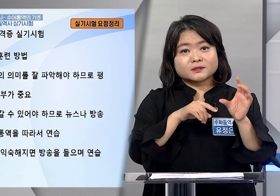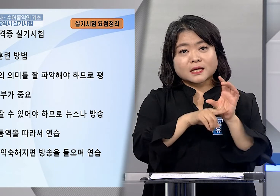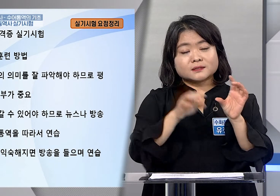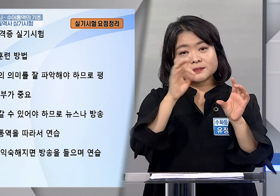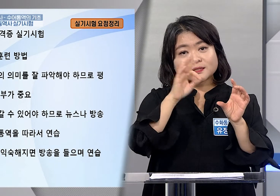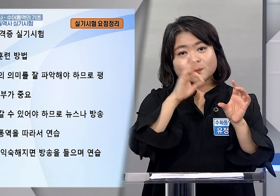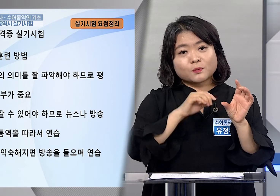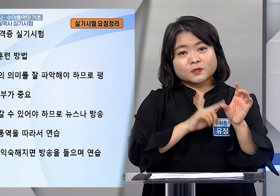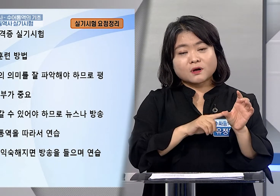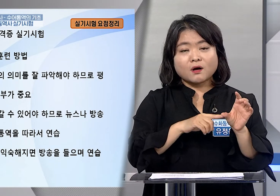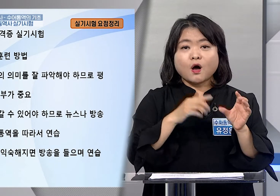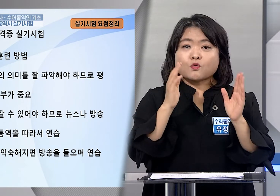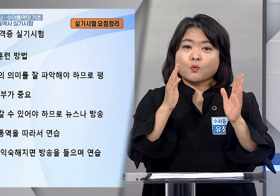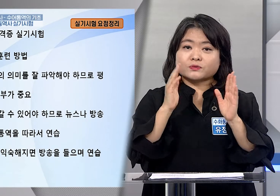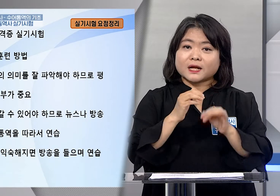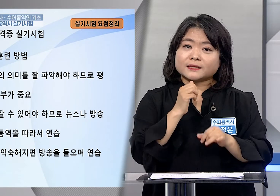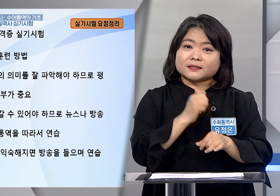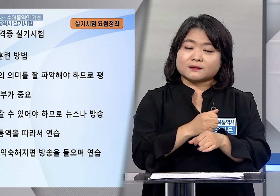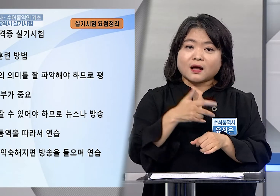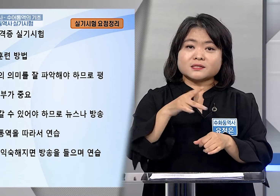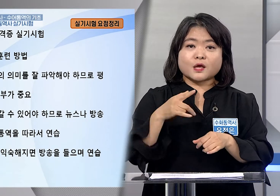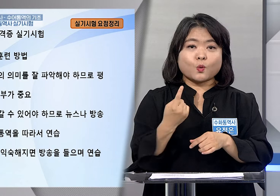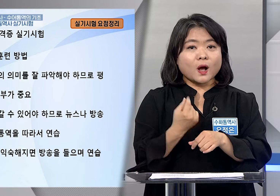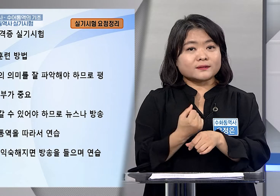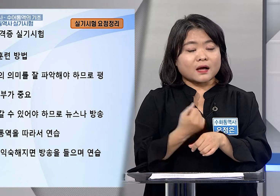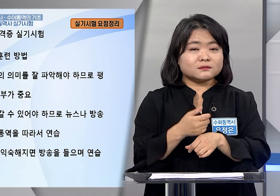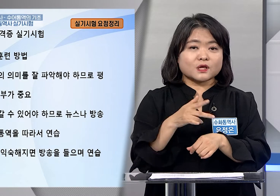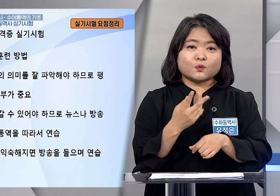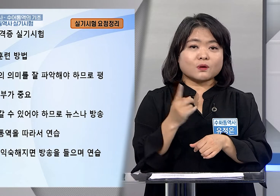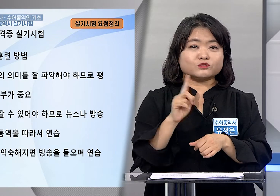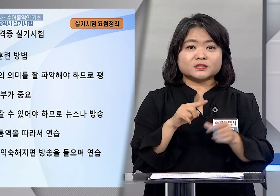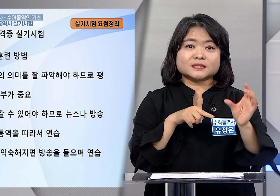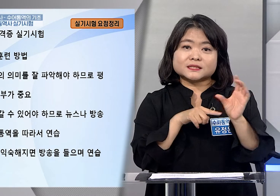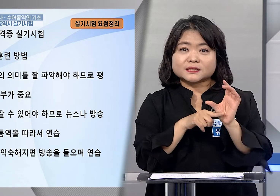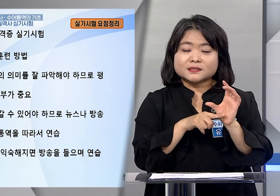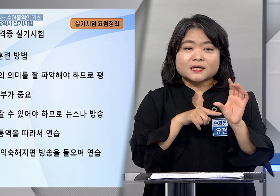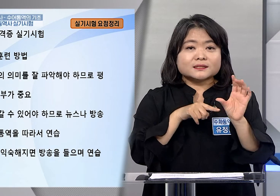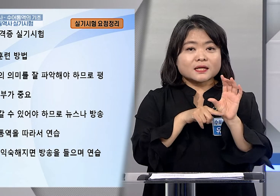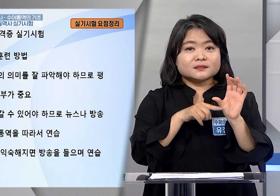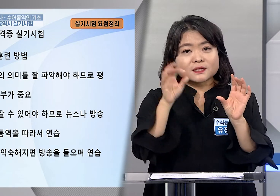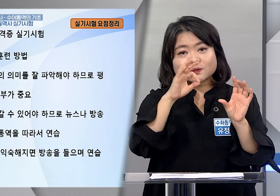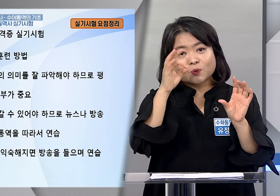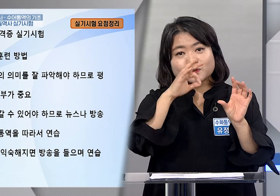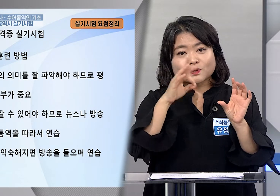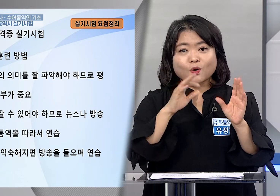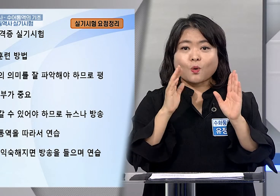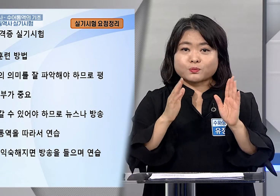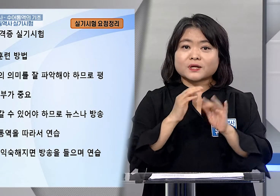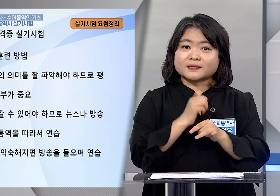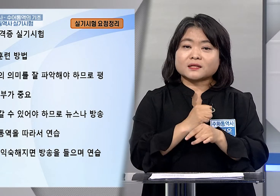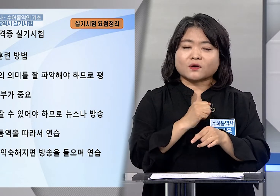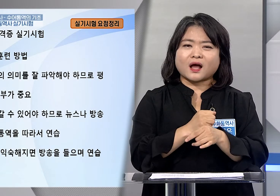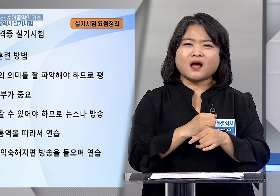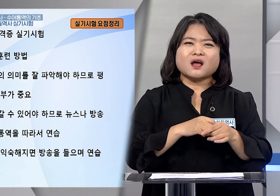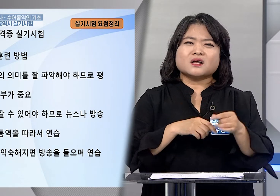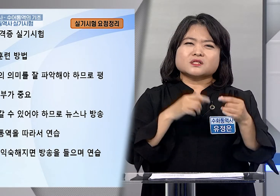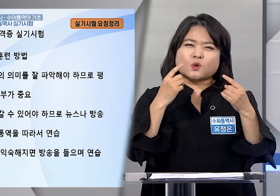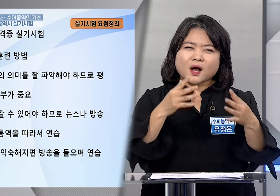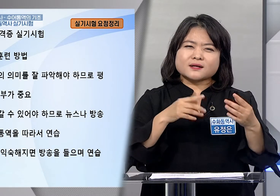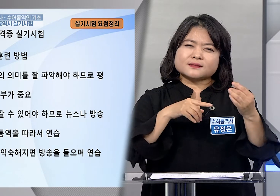사전을 찾아보면서 공부를 한다든가 재고하다. 이 재고가 무슨 뜻이지? 사전을 찾아보면서 공부를 한다든가 정확한